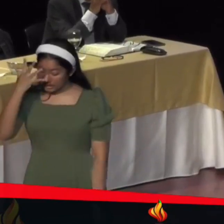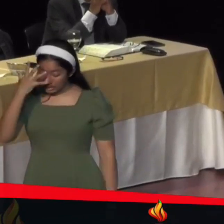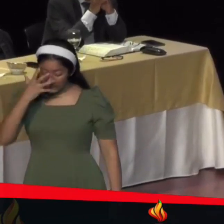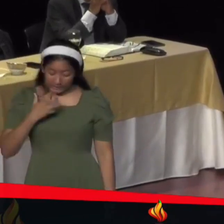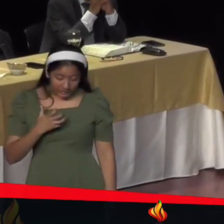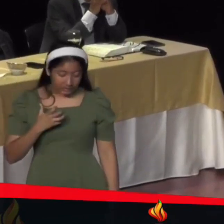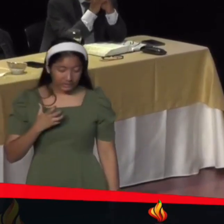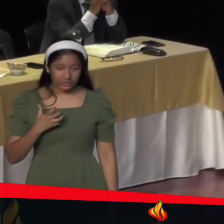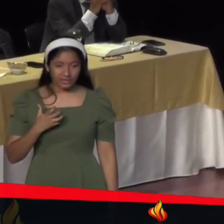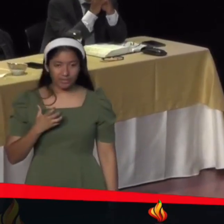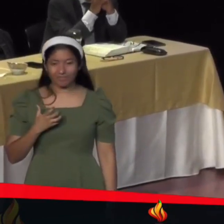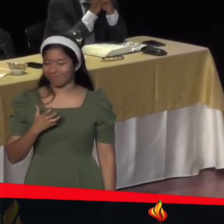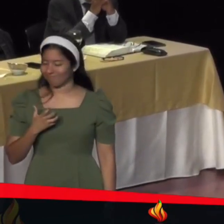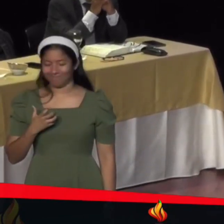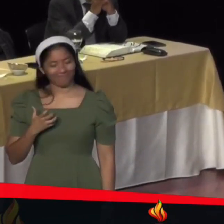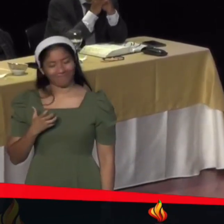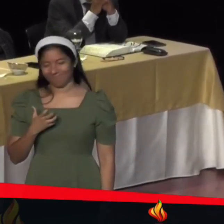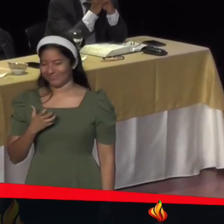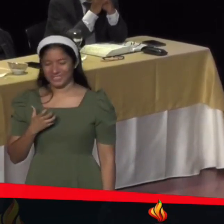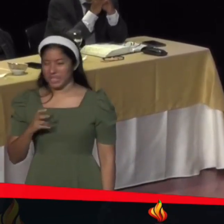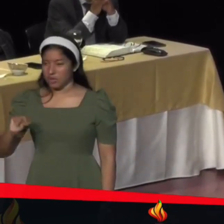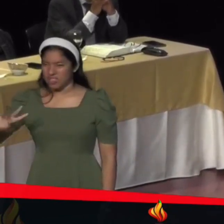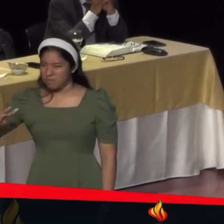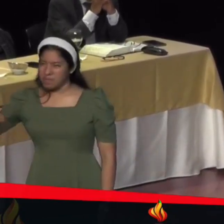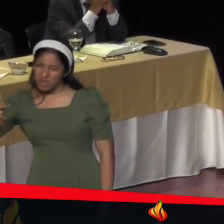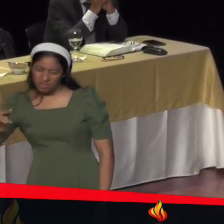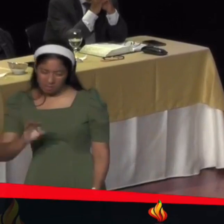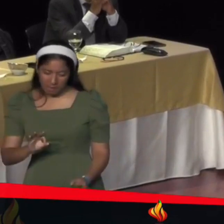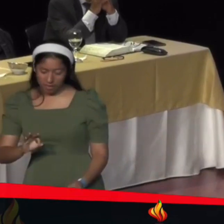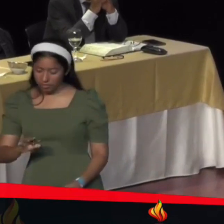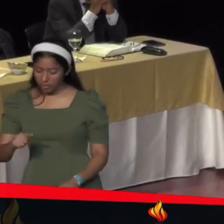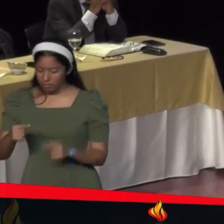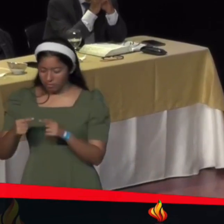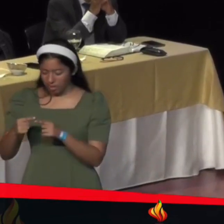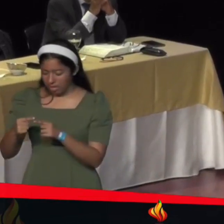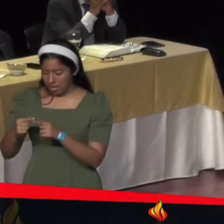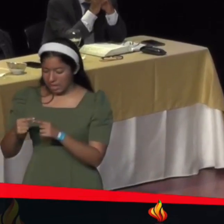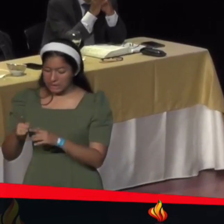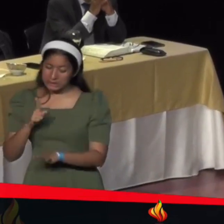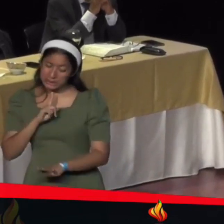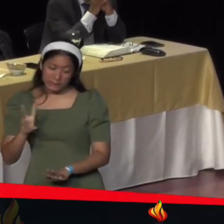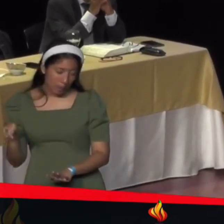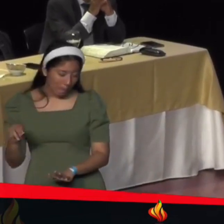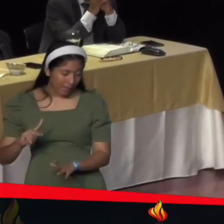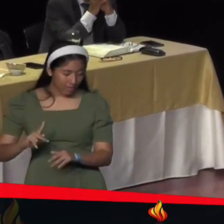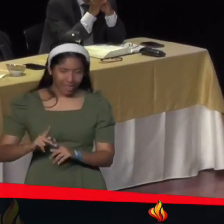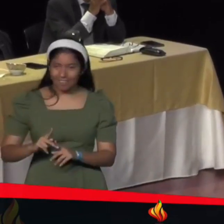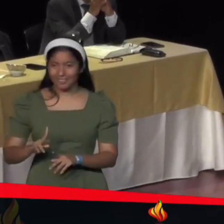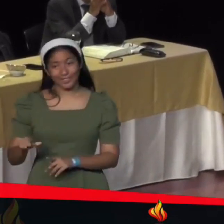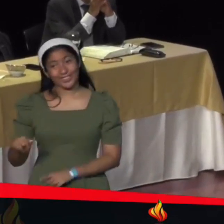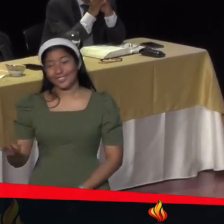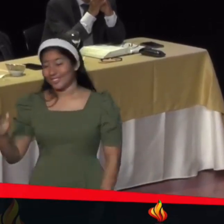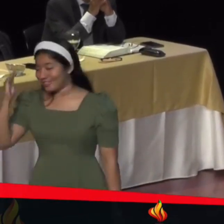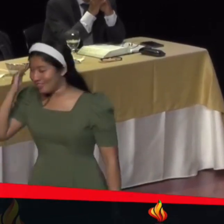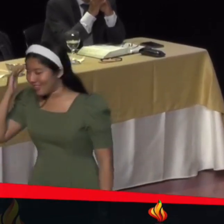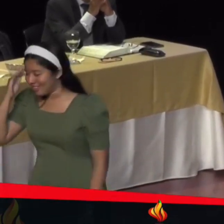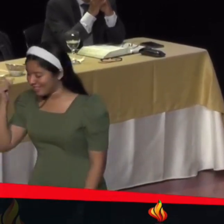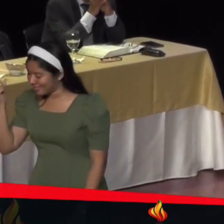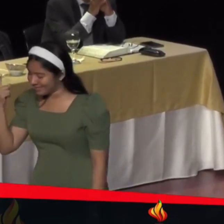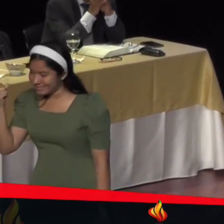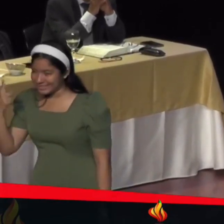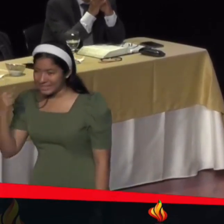B. Si Dios te ha llamado, permíteme decirte que si no vives en ese llamado, tienes la vida arruinada.